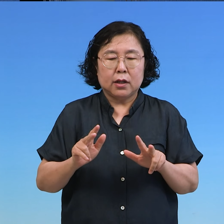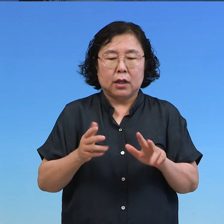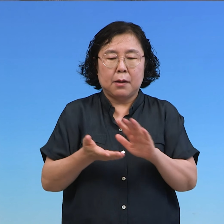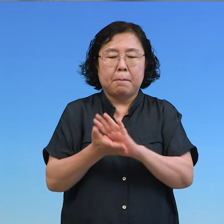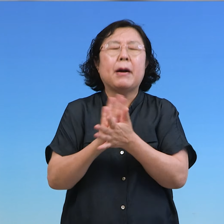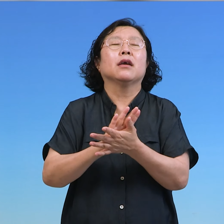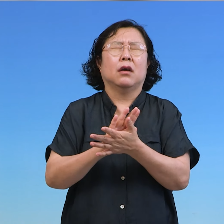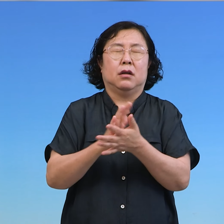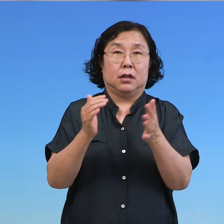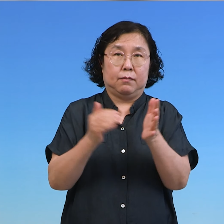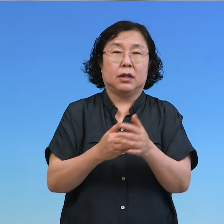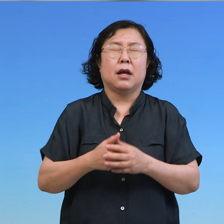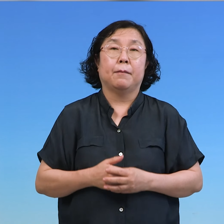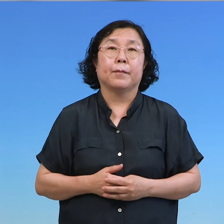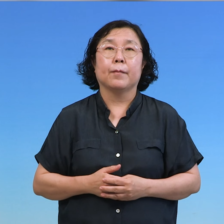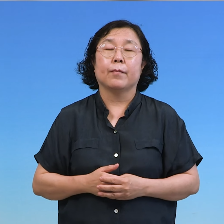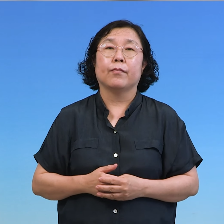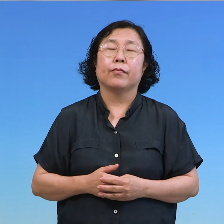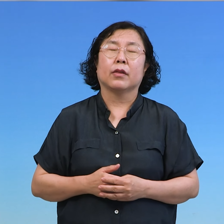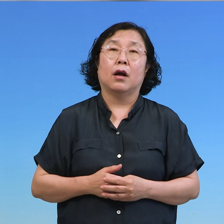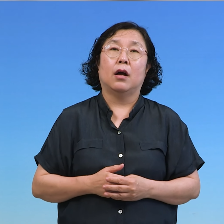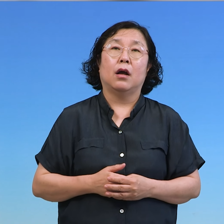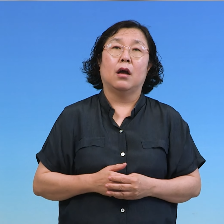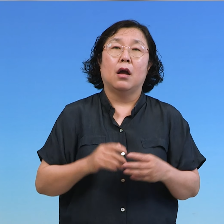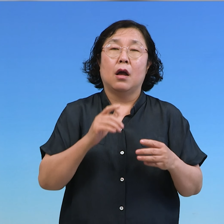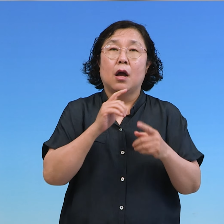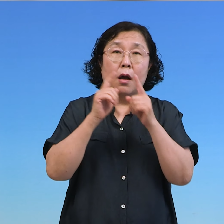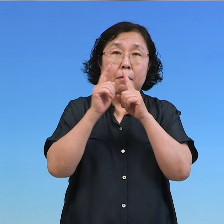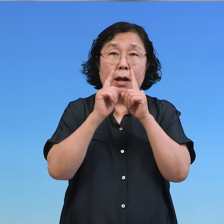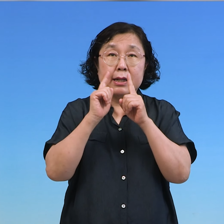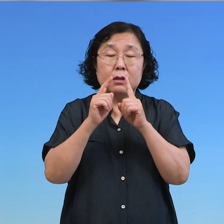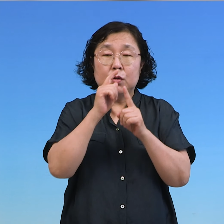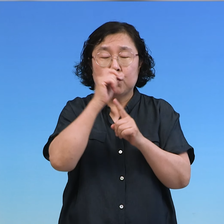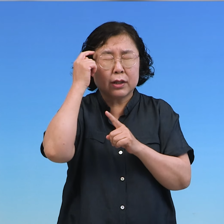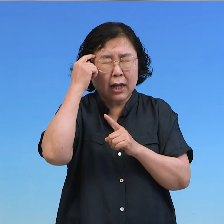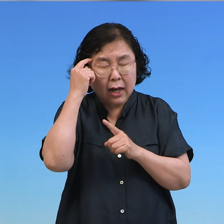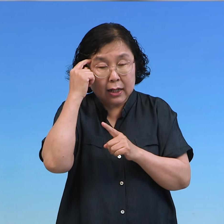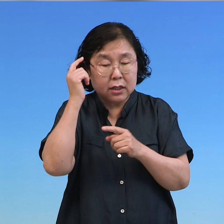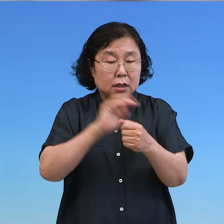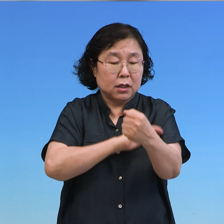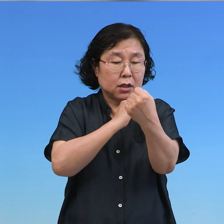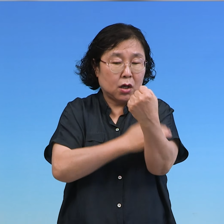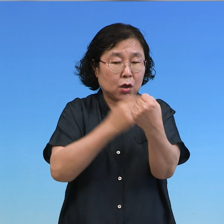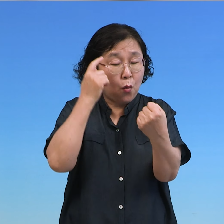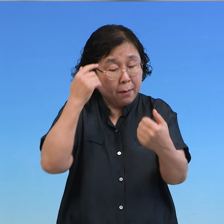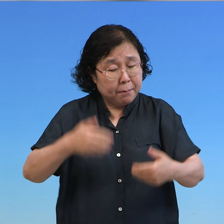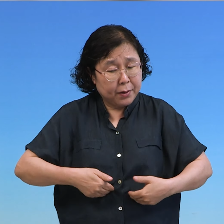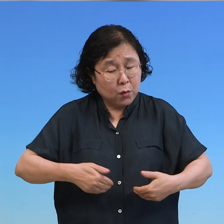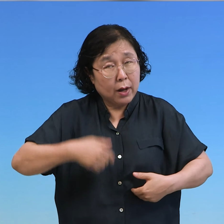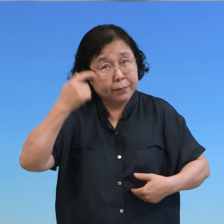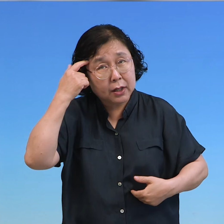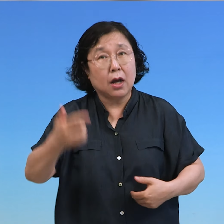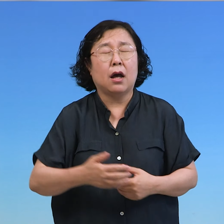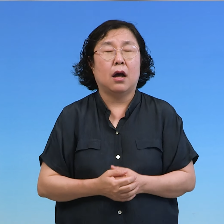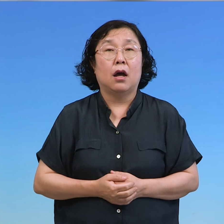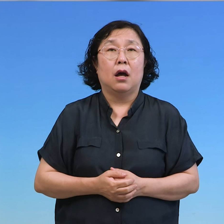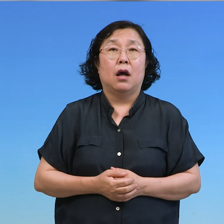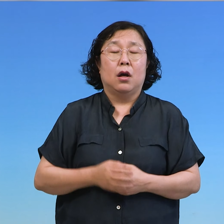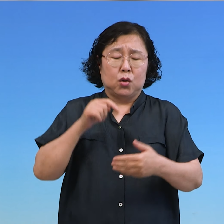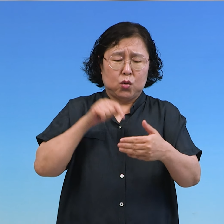여러분 우리가 이 말씀 묵상의 능력이 왜 중요하다고요? 이분이 이 목사님이 그러시잖아요 이 목사님